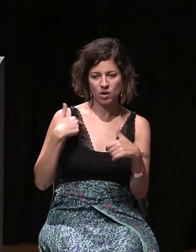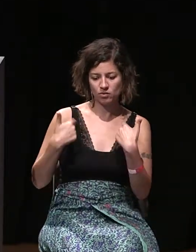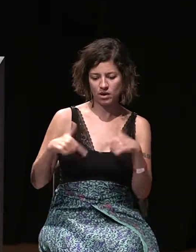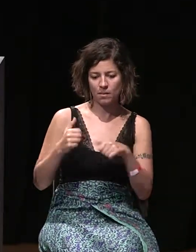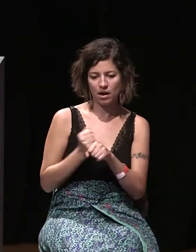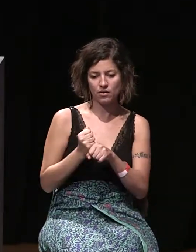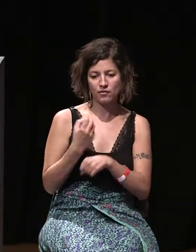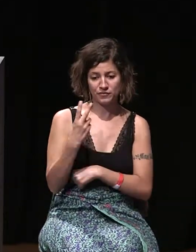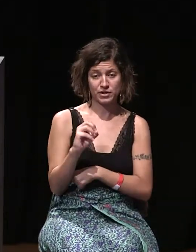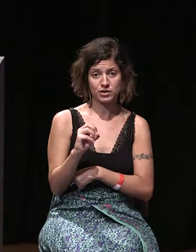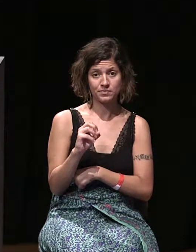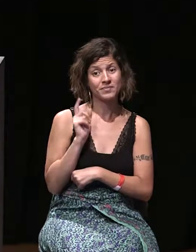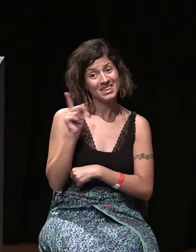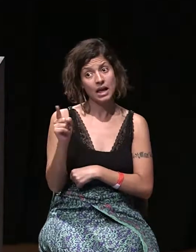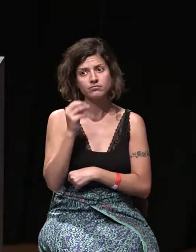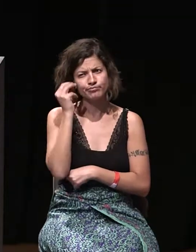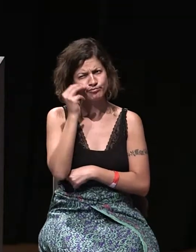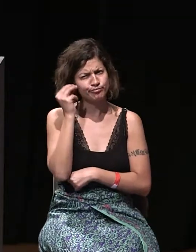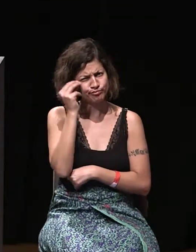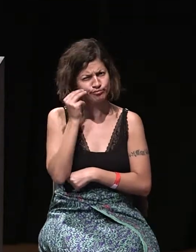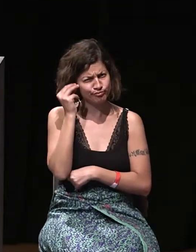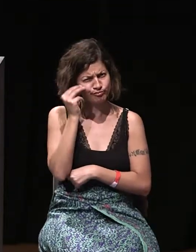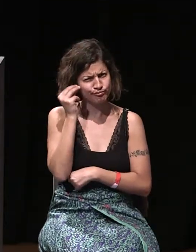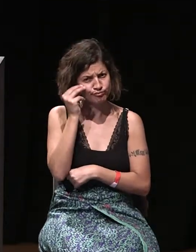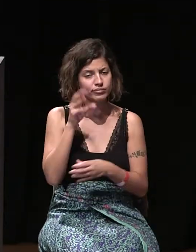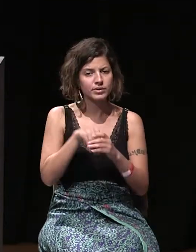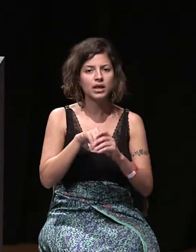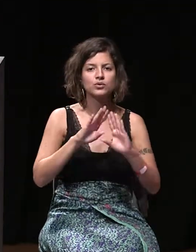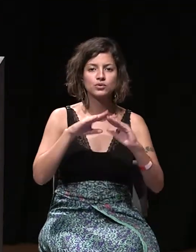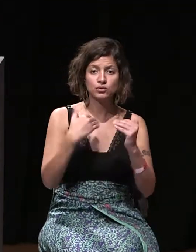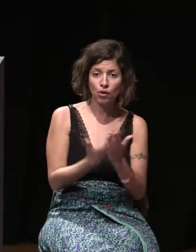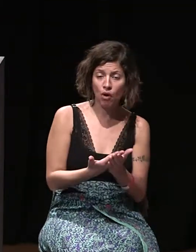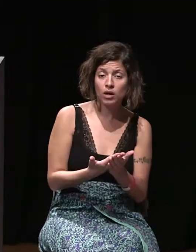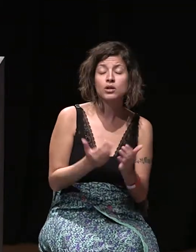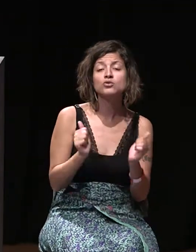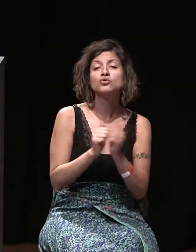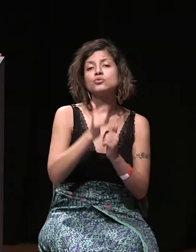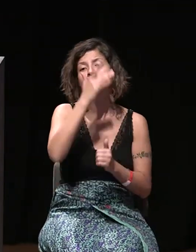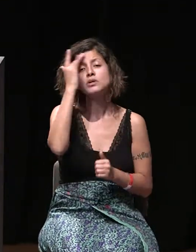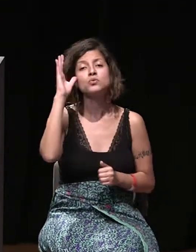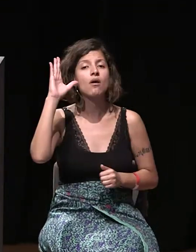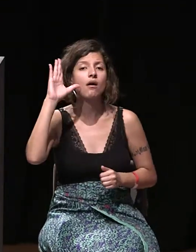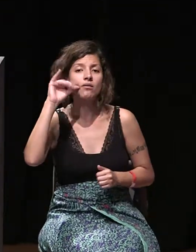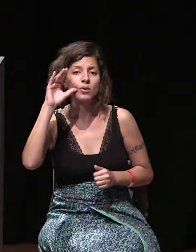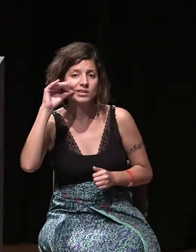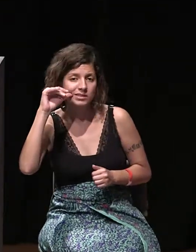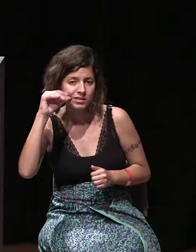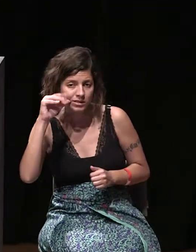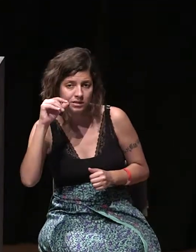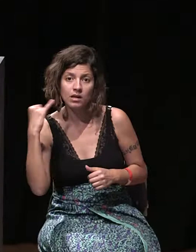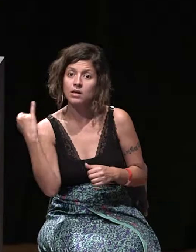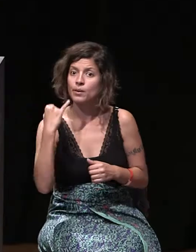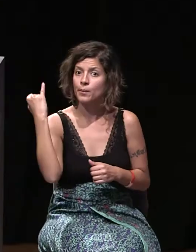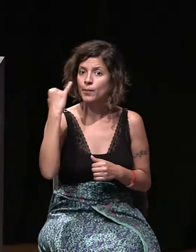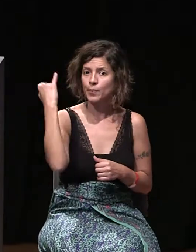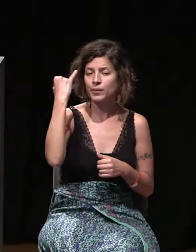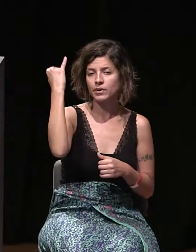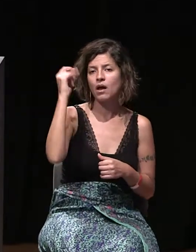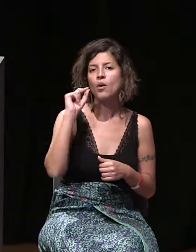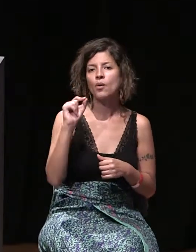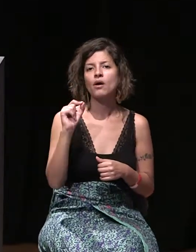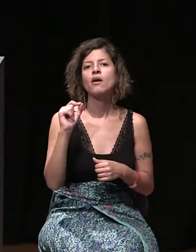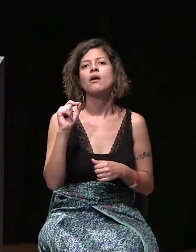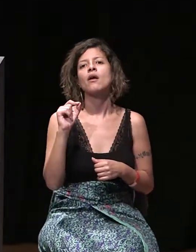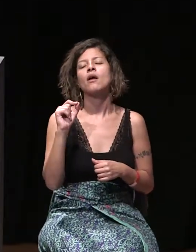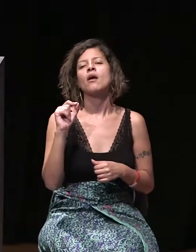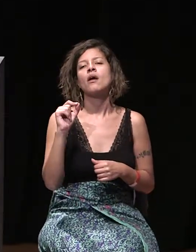gente tem uma grande experiência nesse trabalho nas escolas com adolescente, com resultados muito importantes na diminuição, não